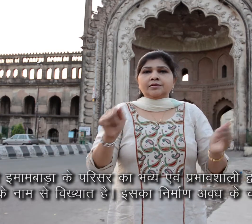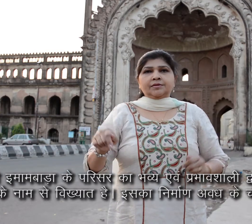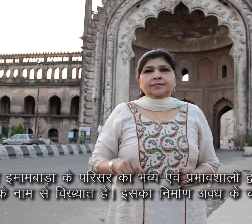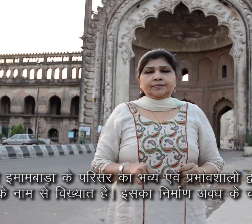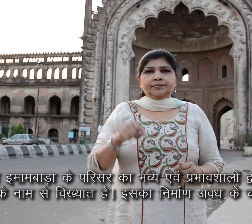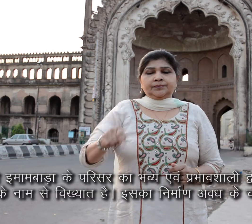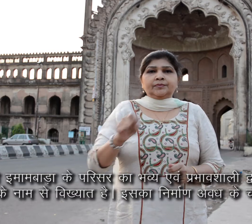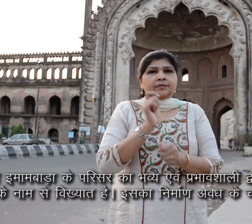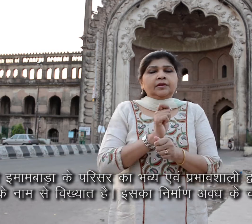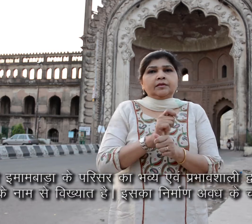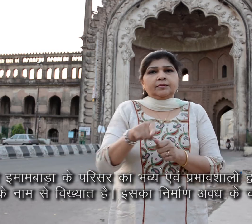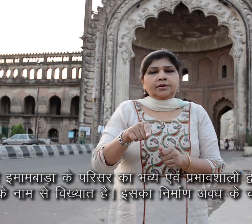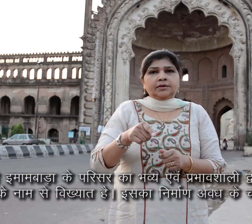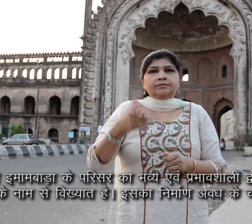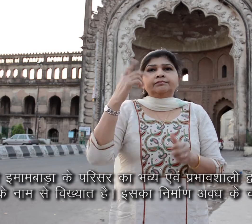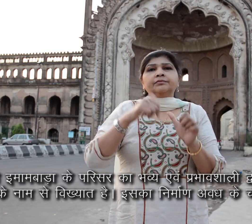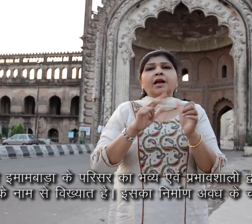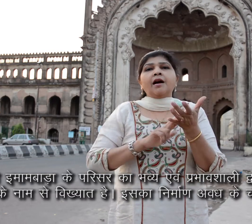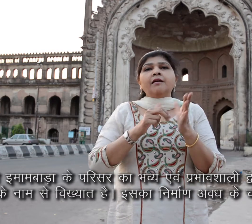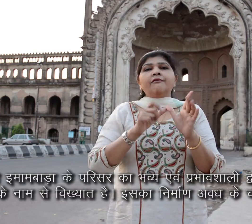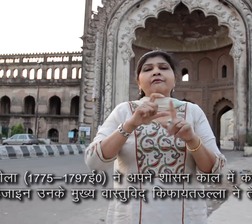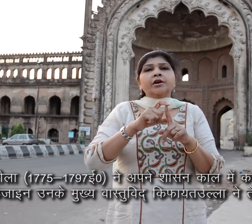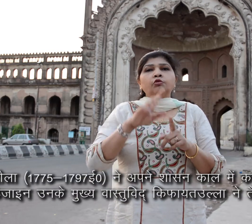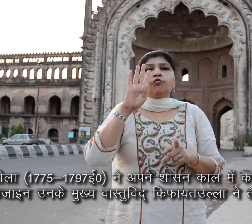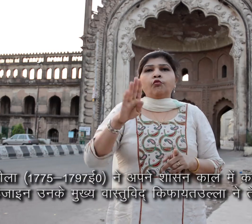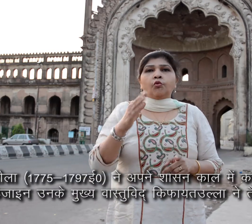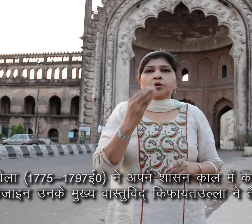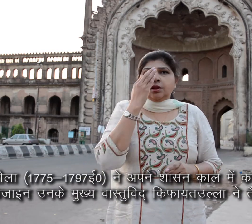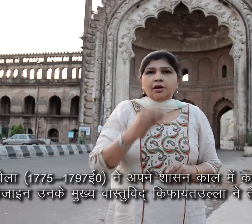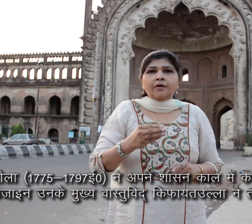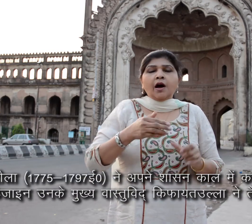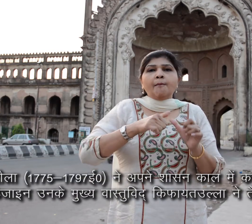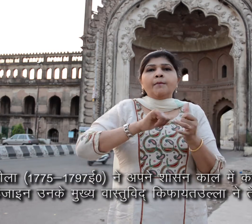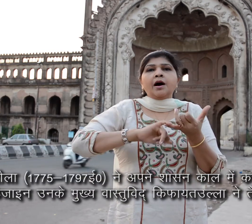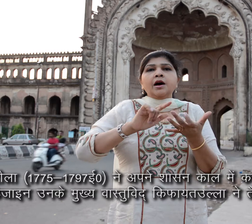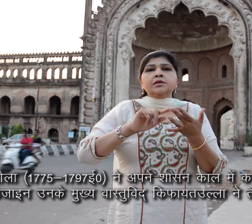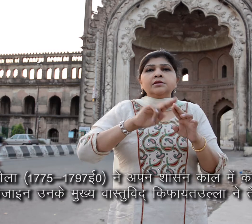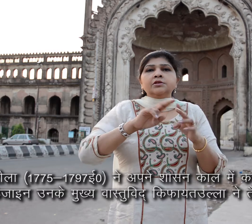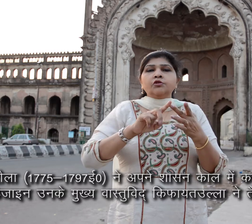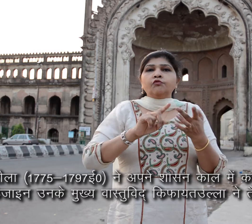इसका निर्माण अवध के चौथे नवाब आसिफउद्दौला ने अपने शासनकाल में करवाया